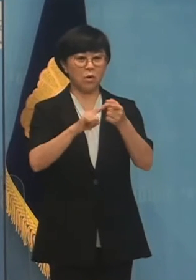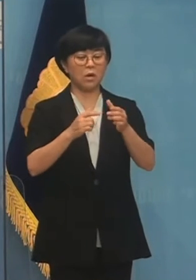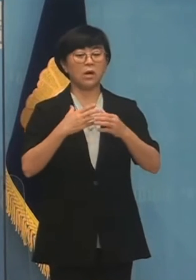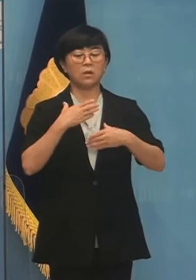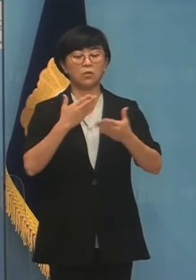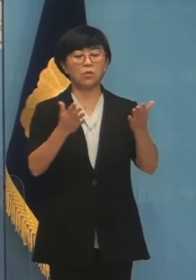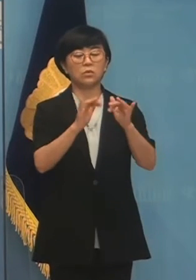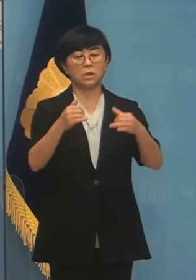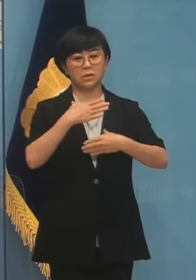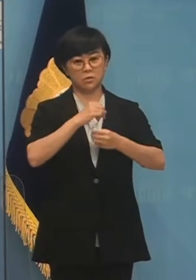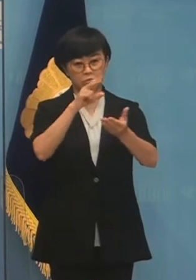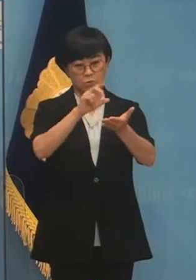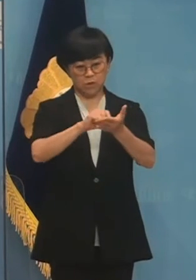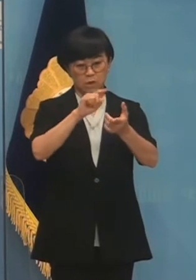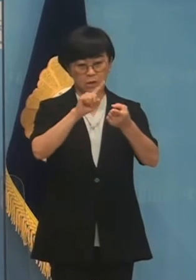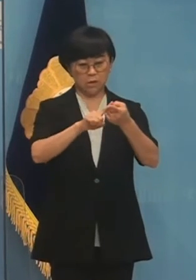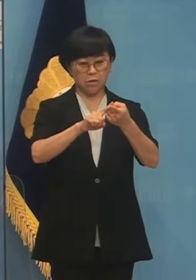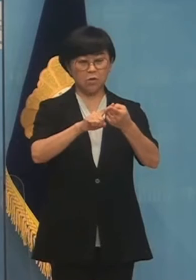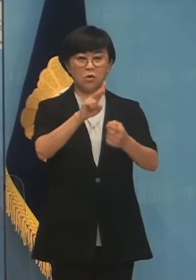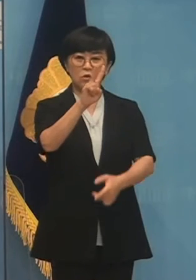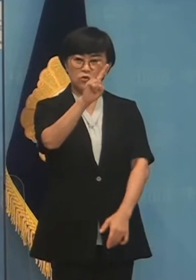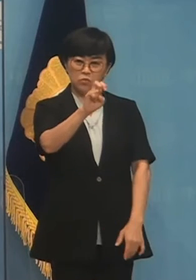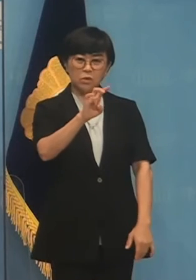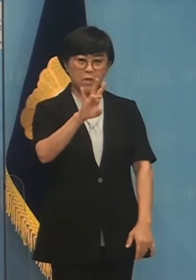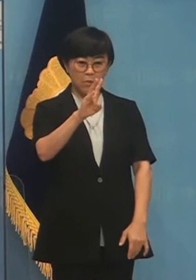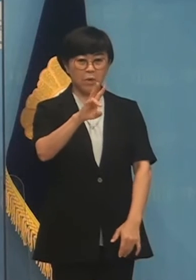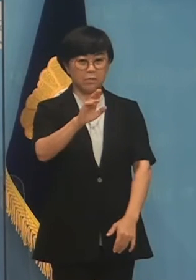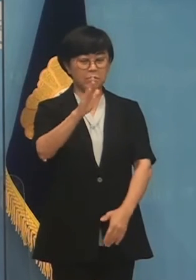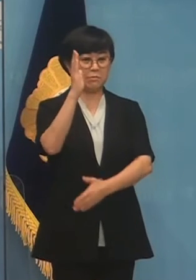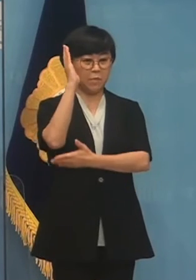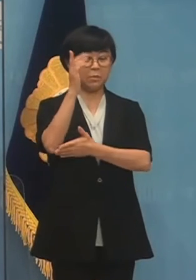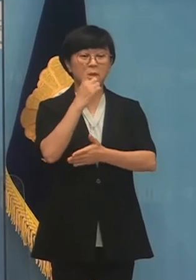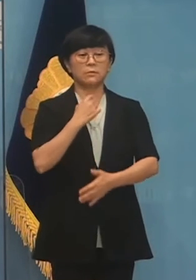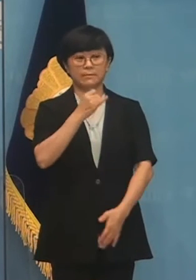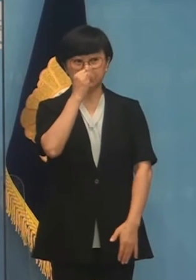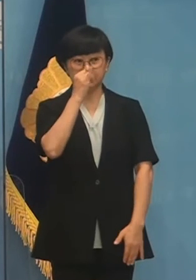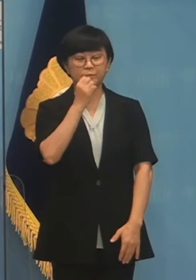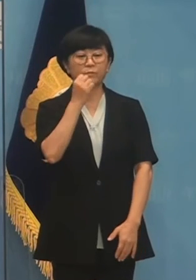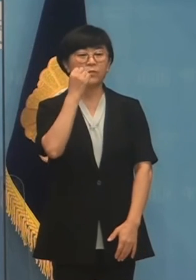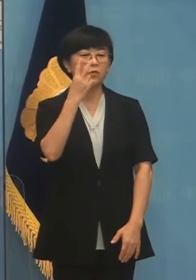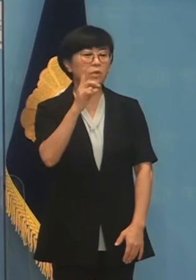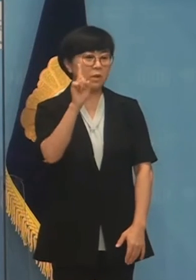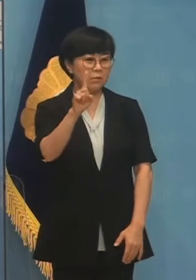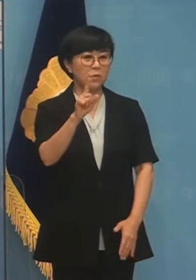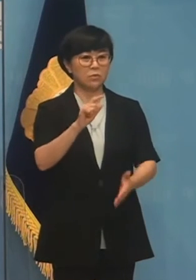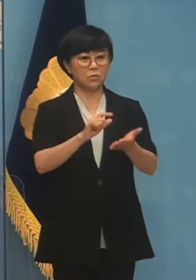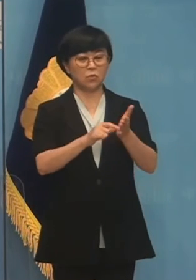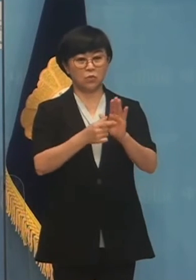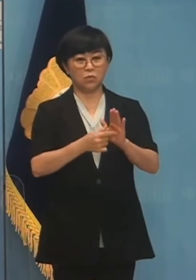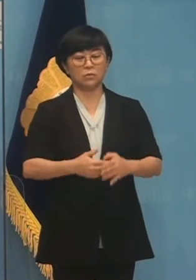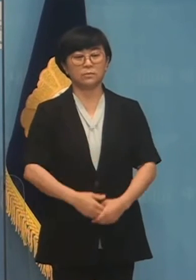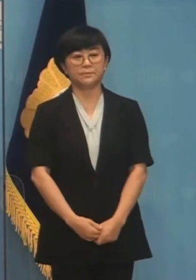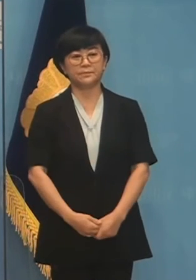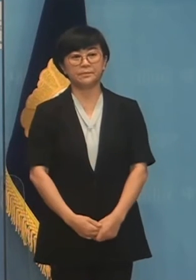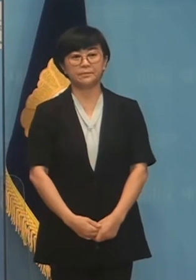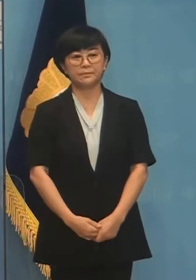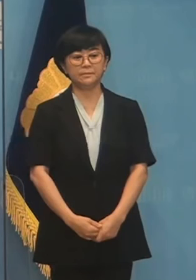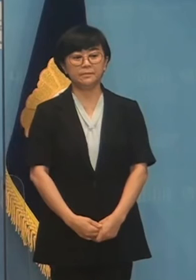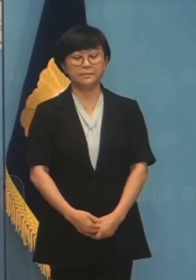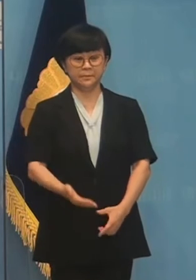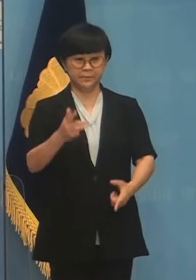문제와 관련된 언급을 24차례 했습니다. 두 달에 한 번뿐입니다. 그러나